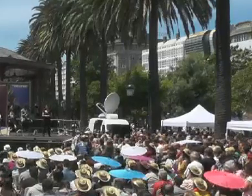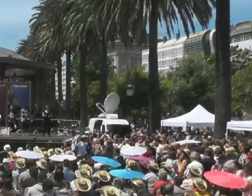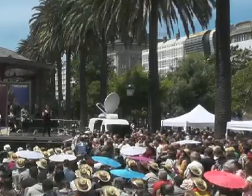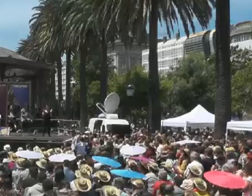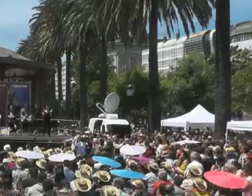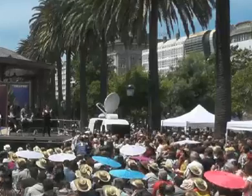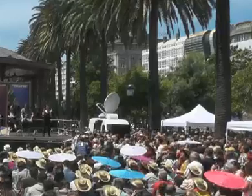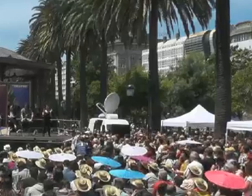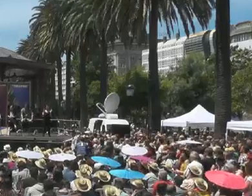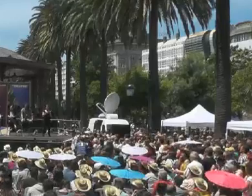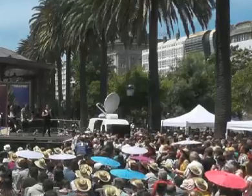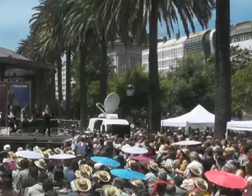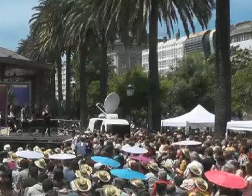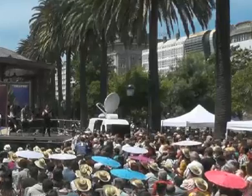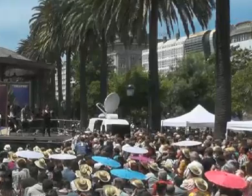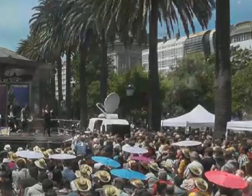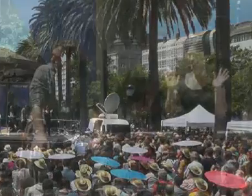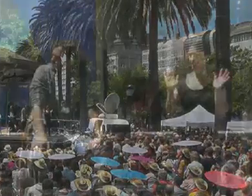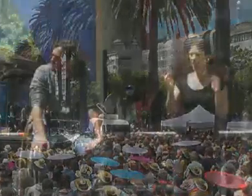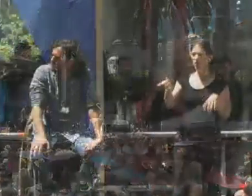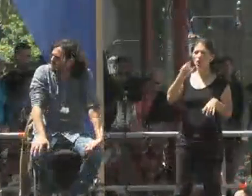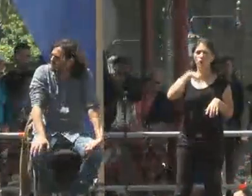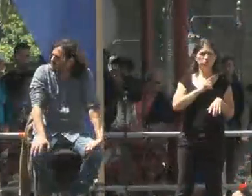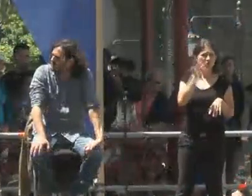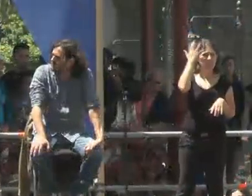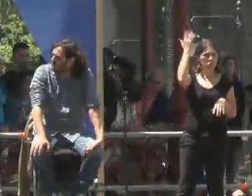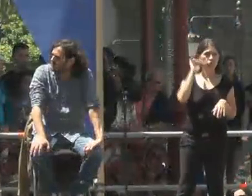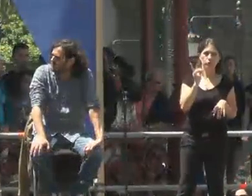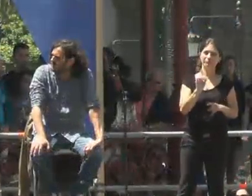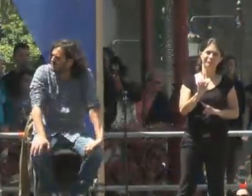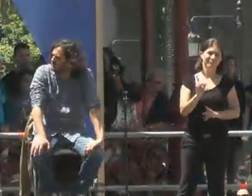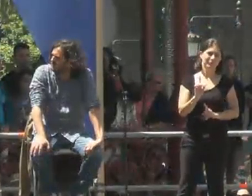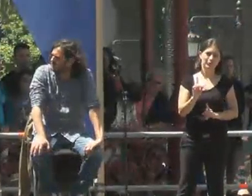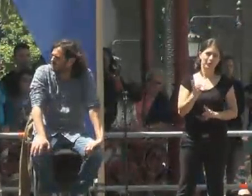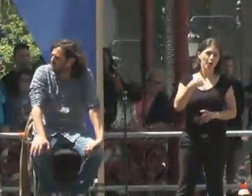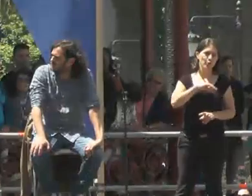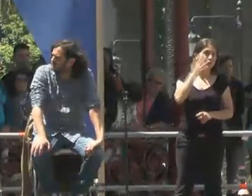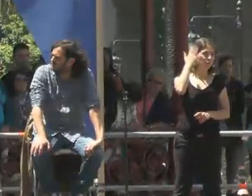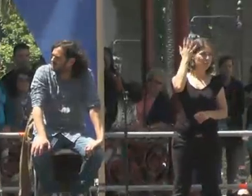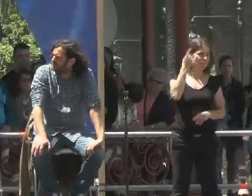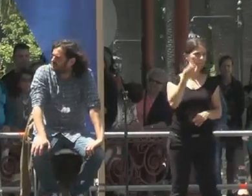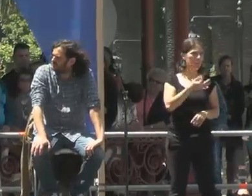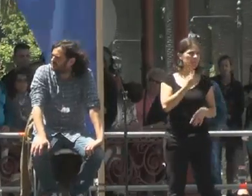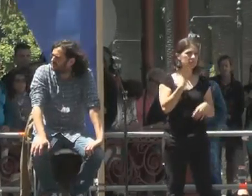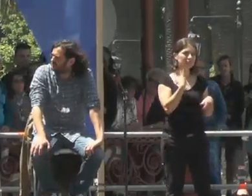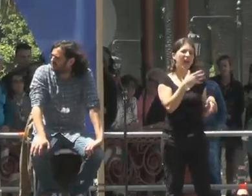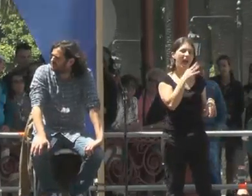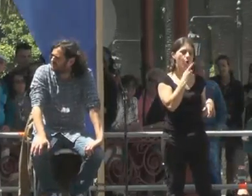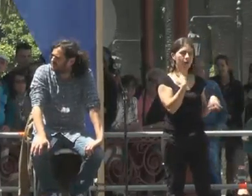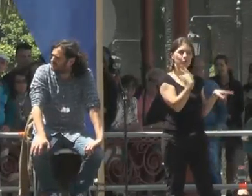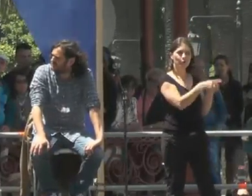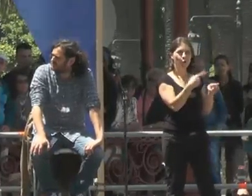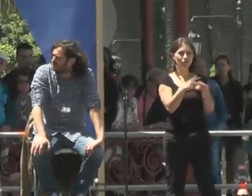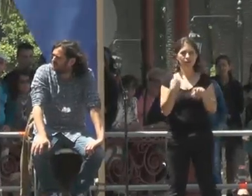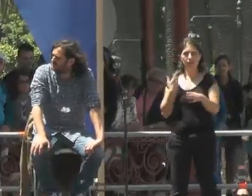Pero afortunadamente xa non somos só ilusión. Agora temos cousas que poñer en riba da mesa.